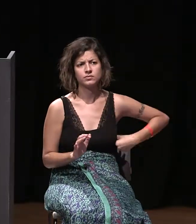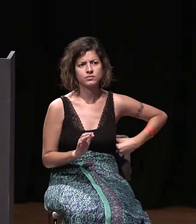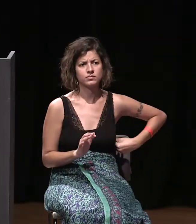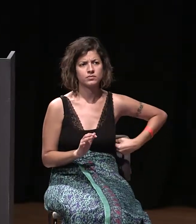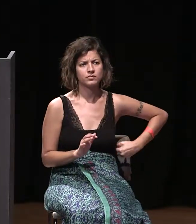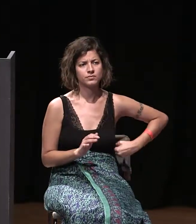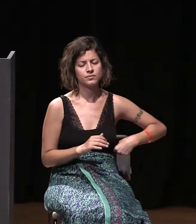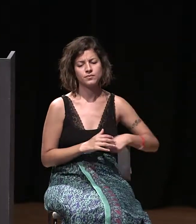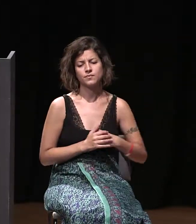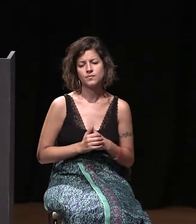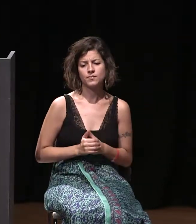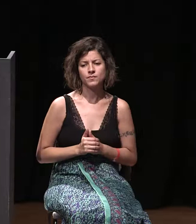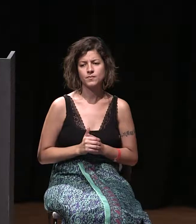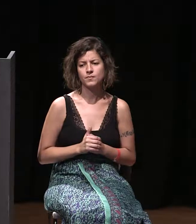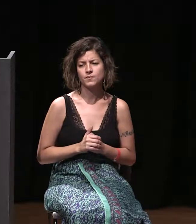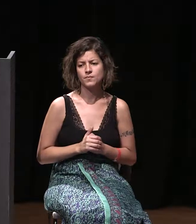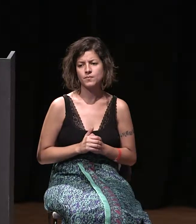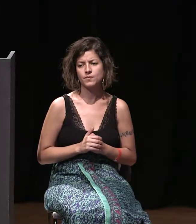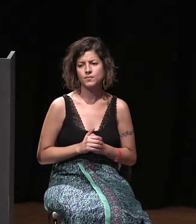E